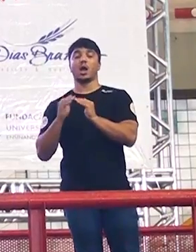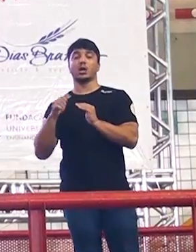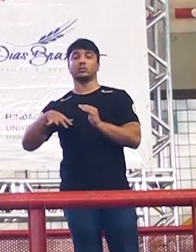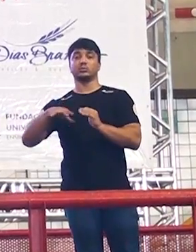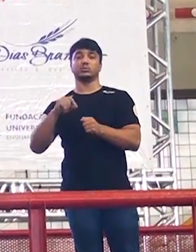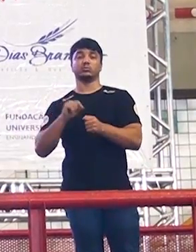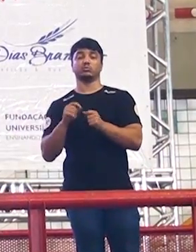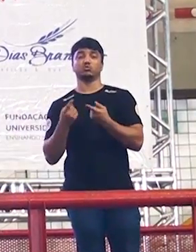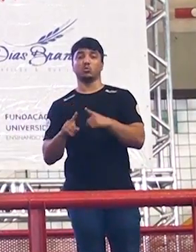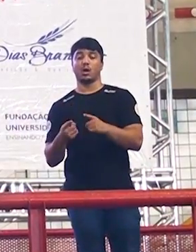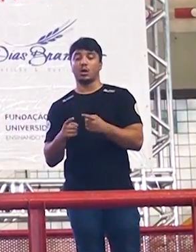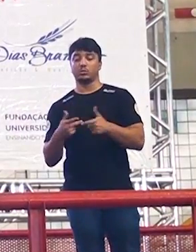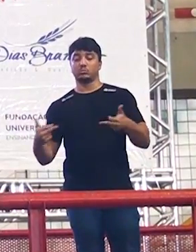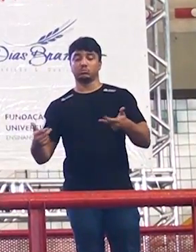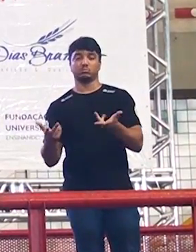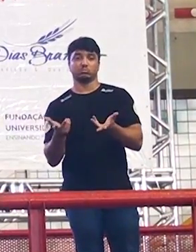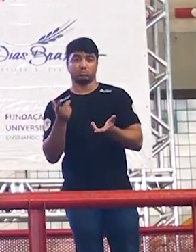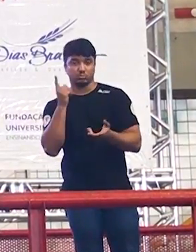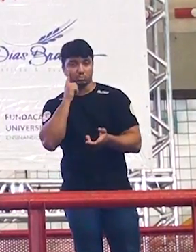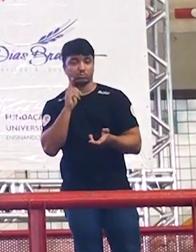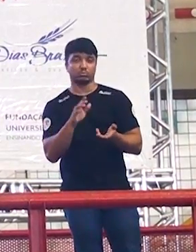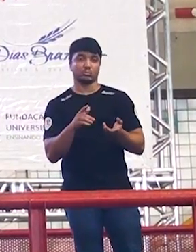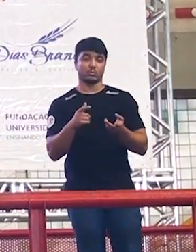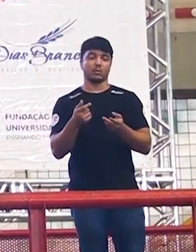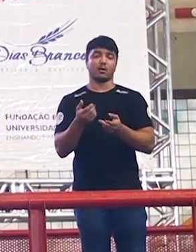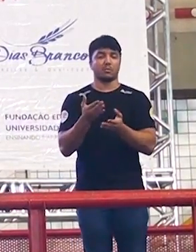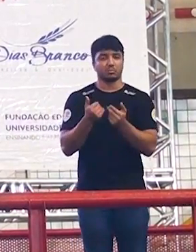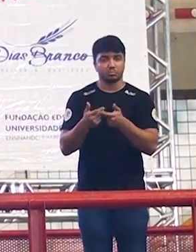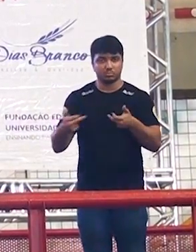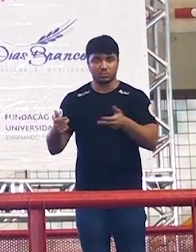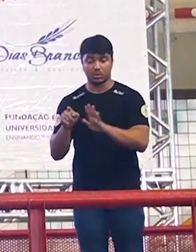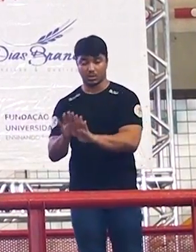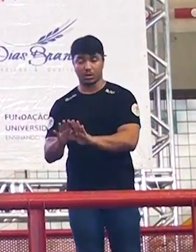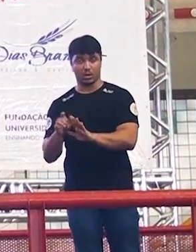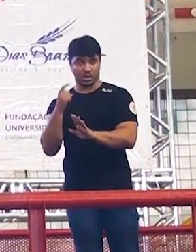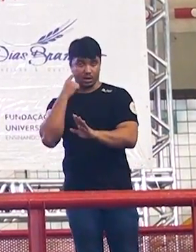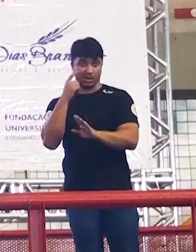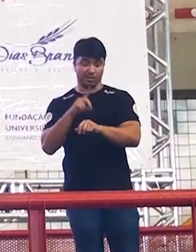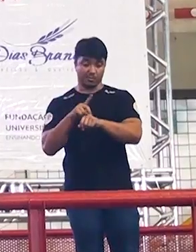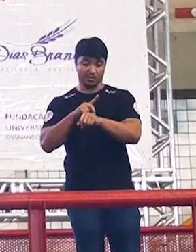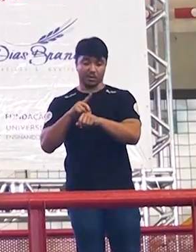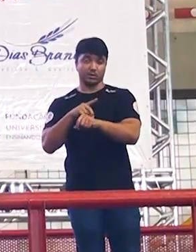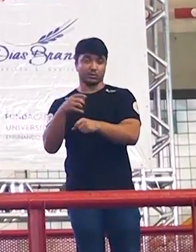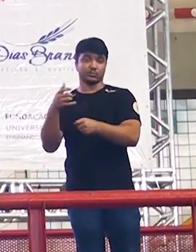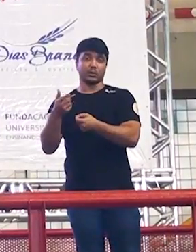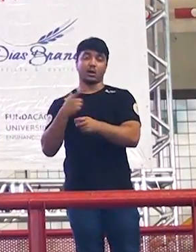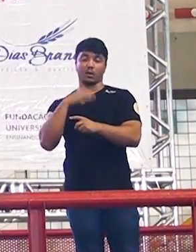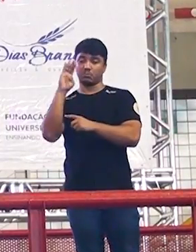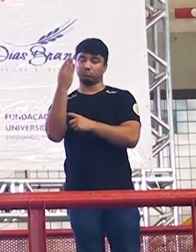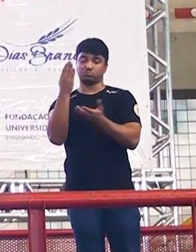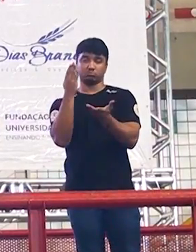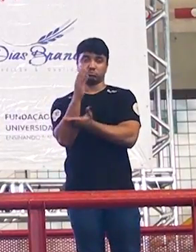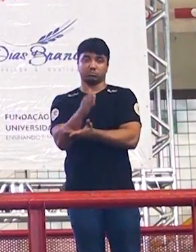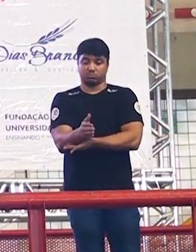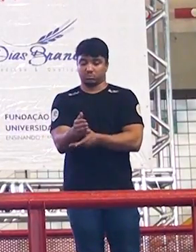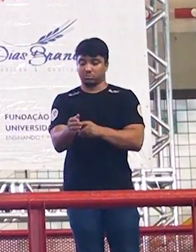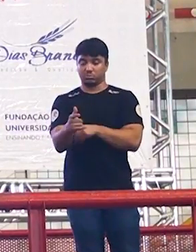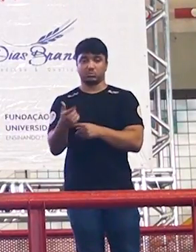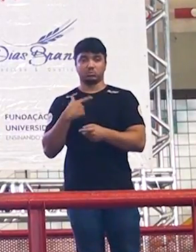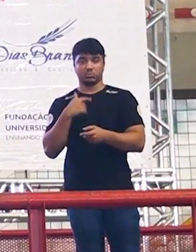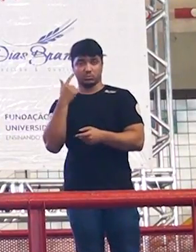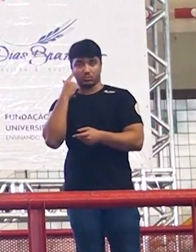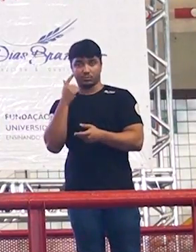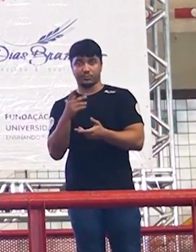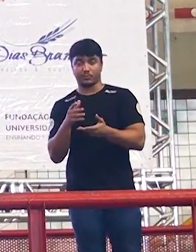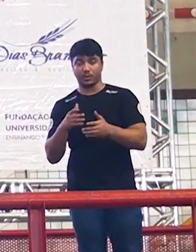para fazer um churrasco, para preparar um alimento. Aquele carvão é madeira natural, que foi